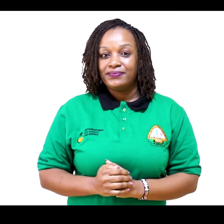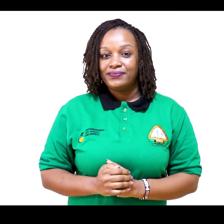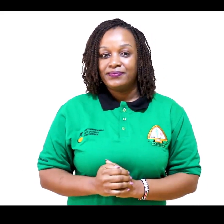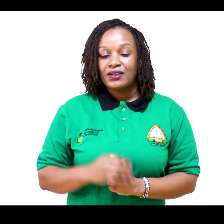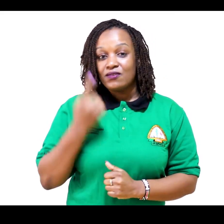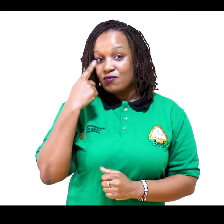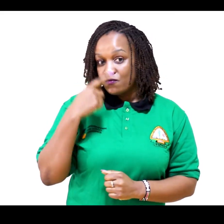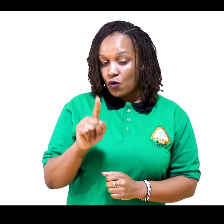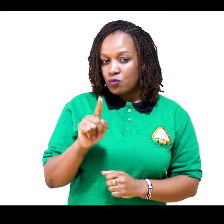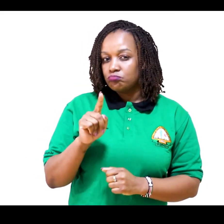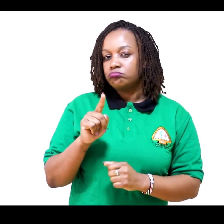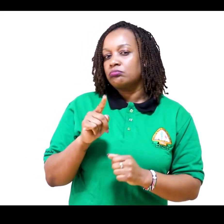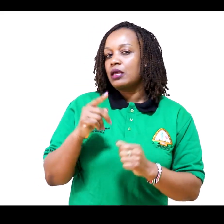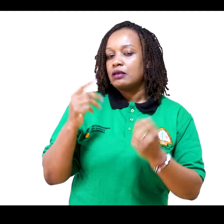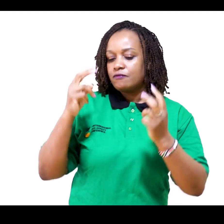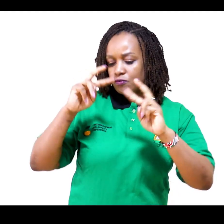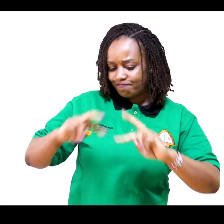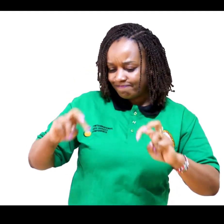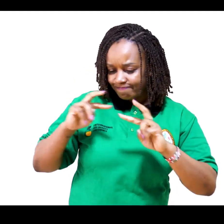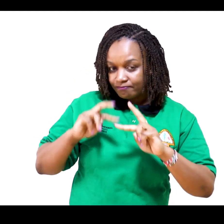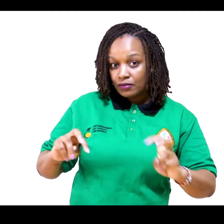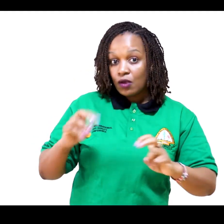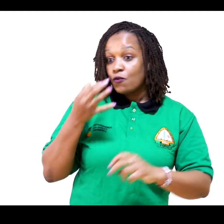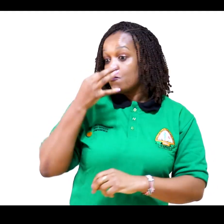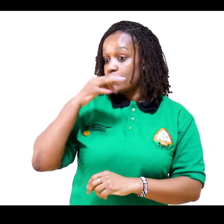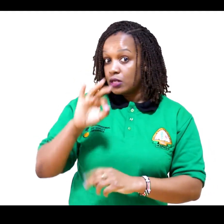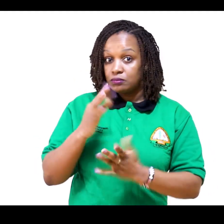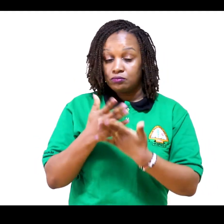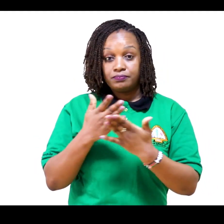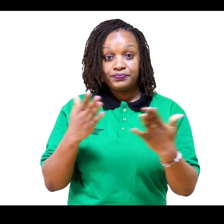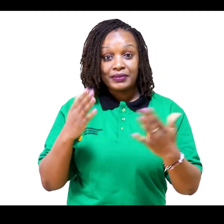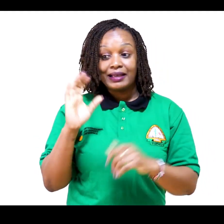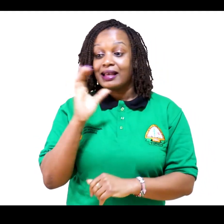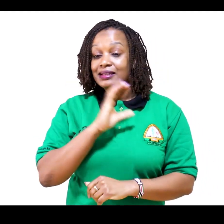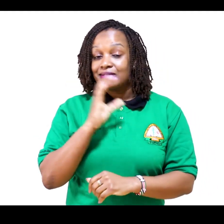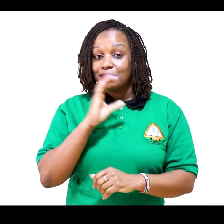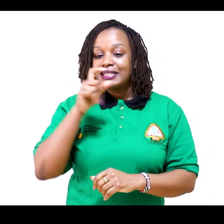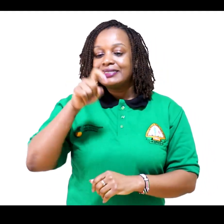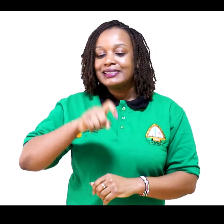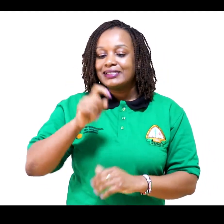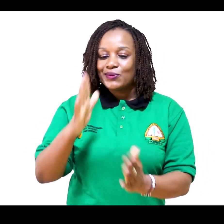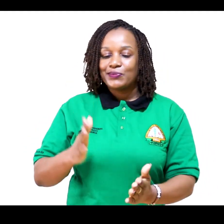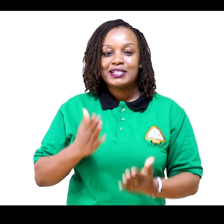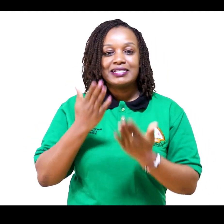Kwa ukaguzi wa mazao mapya ya phytosanitary, mteja anatakiwa kuwasilisha yafuatayo: